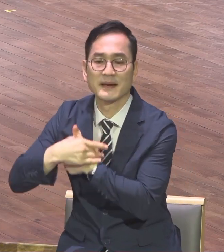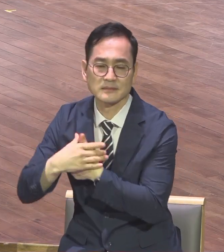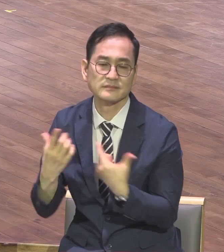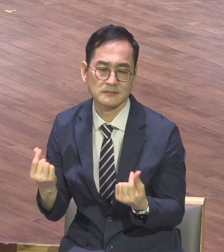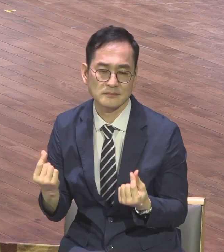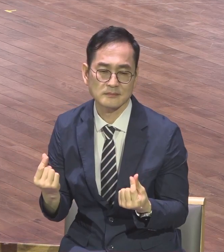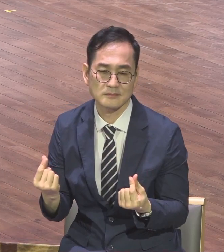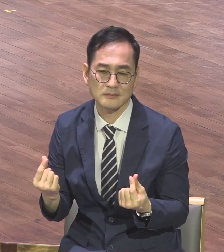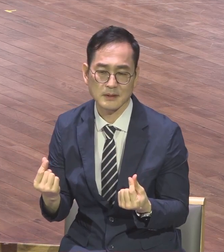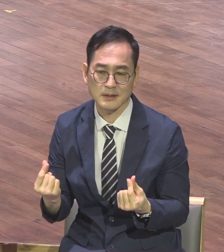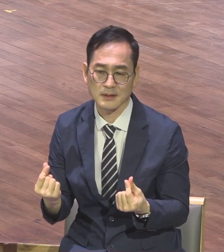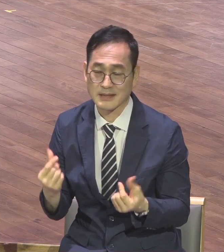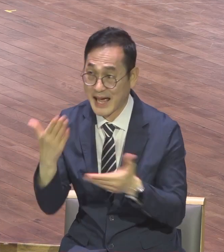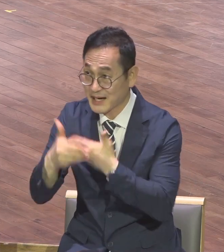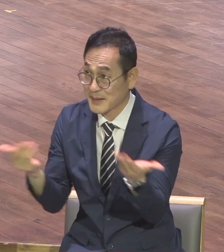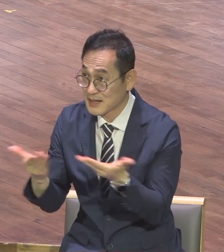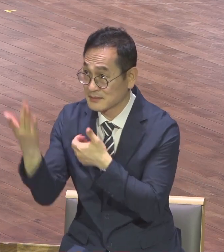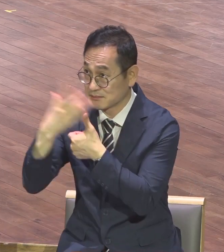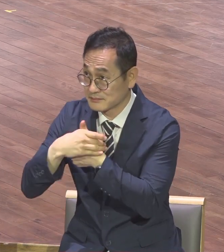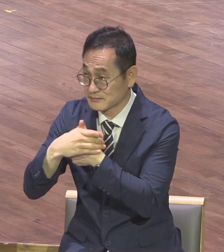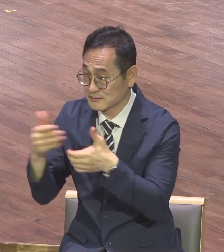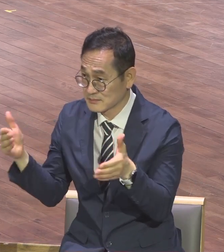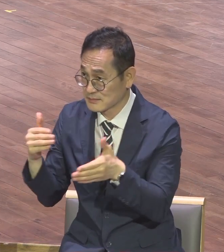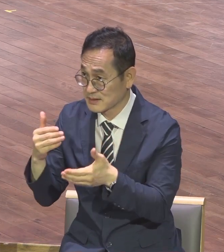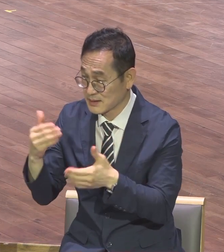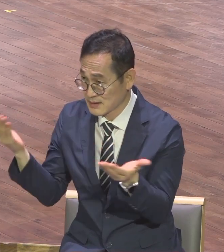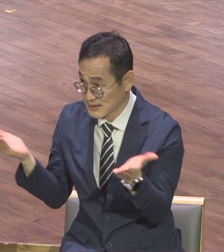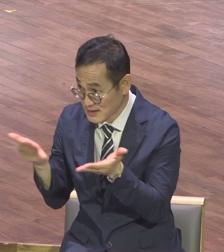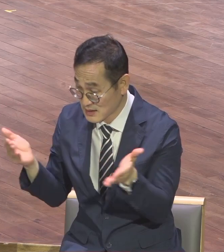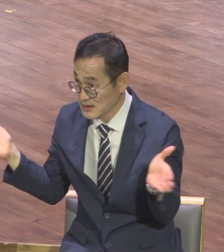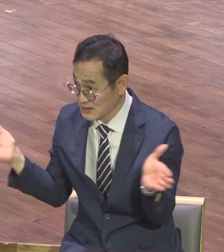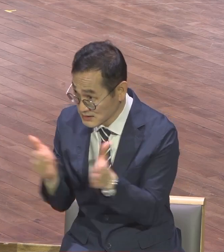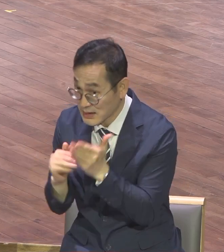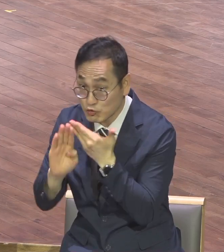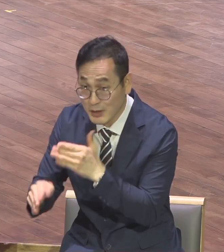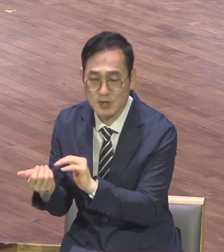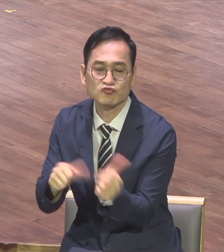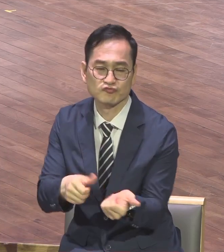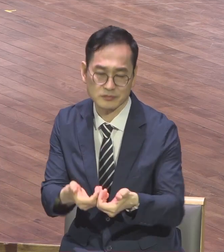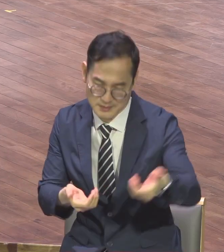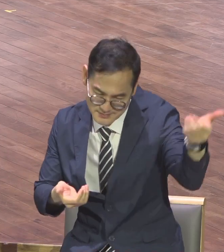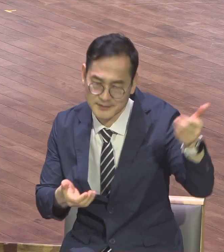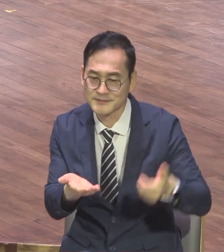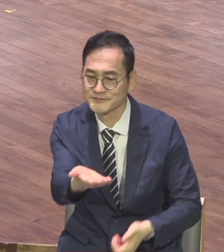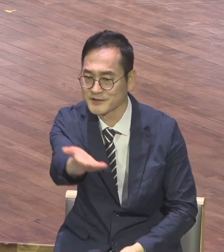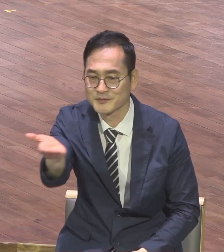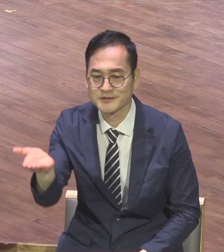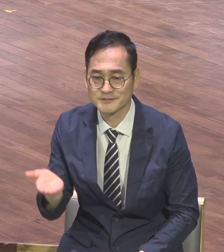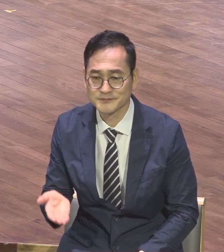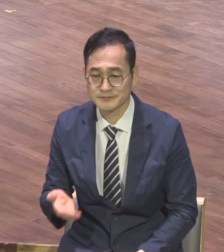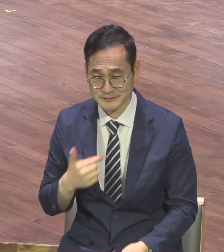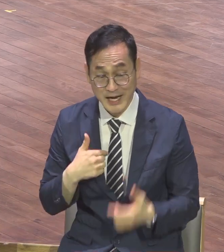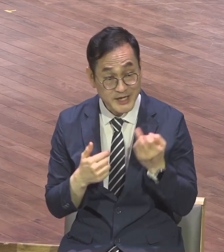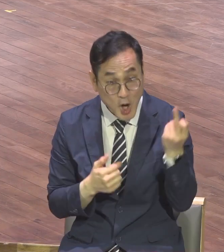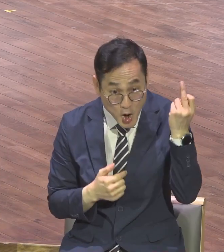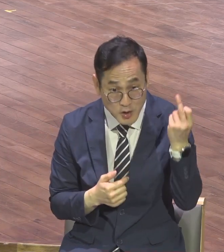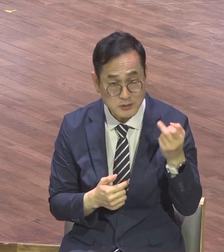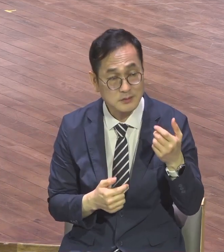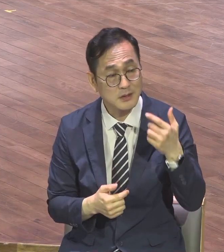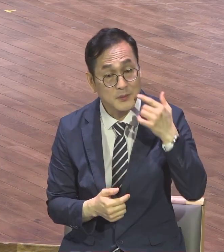갑니다. 사명 끝나면 조용히 갑니다. 저희 형님도 그랬습니다. 저희 어머니도 저희 아버지도